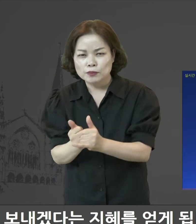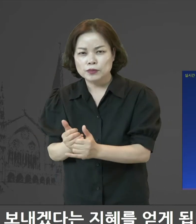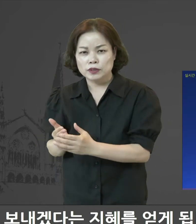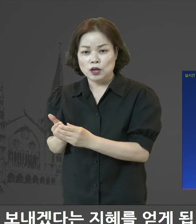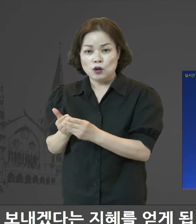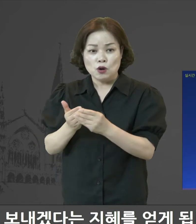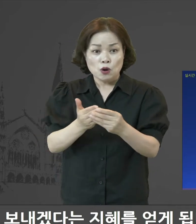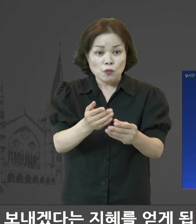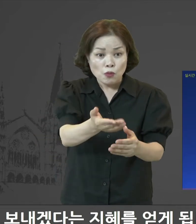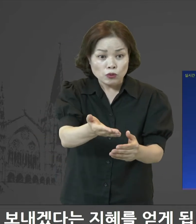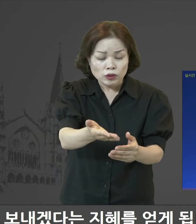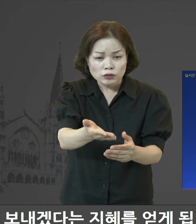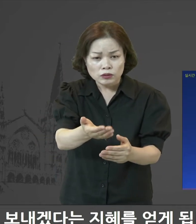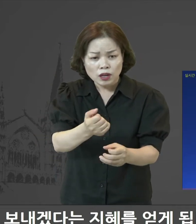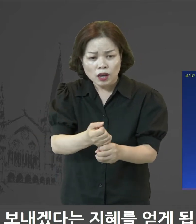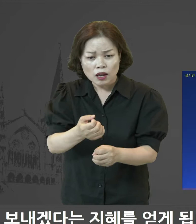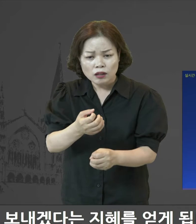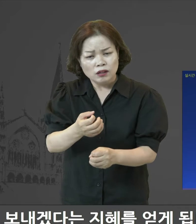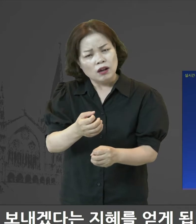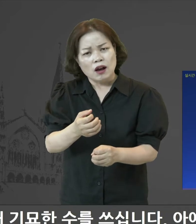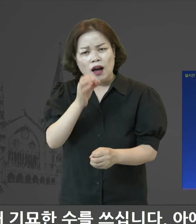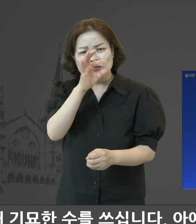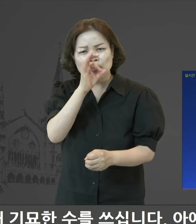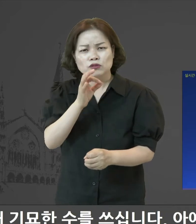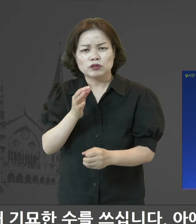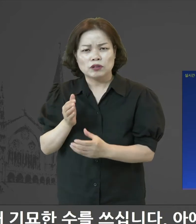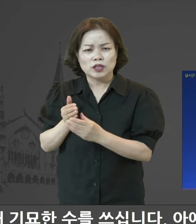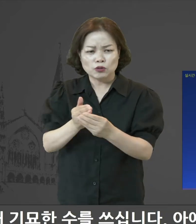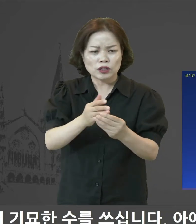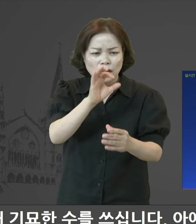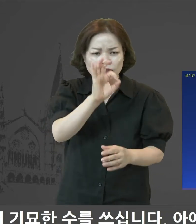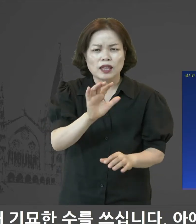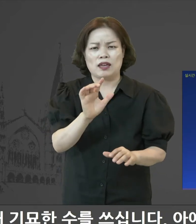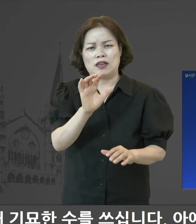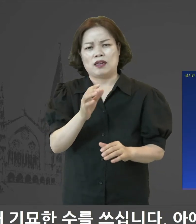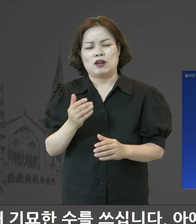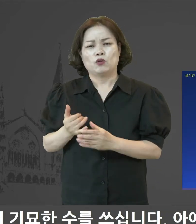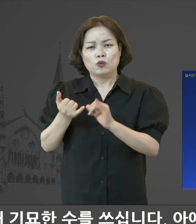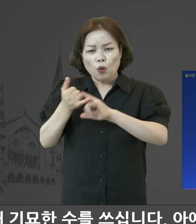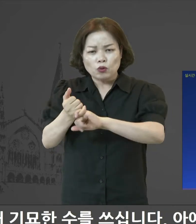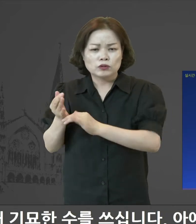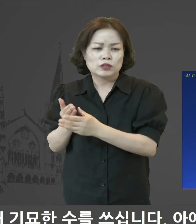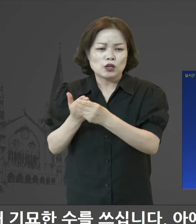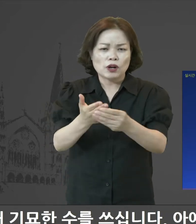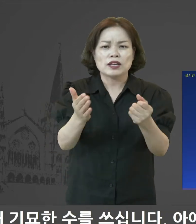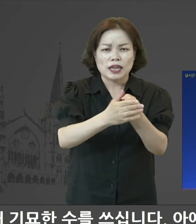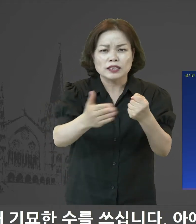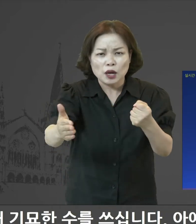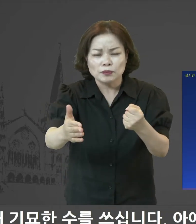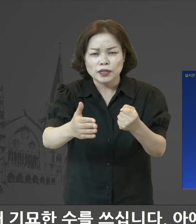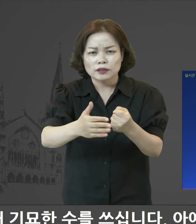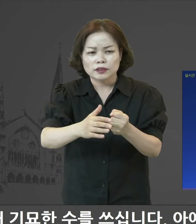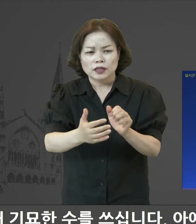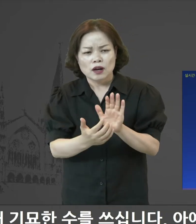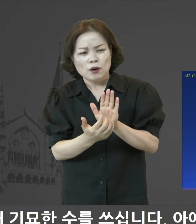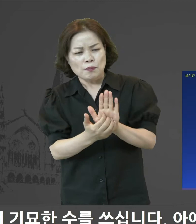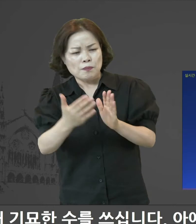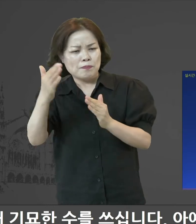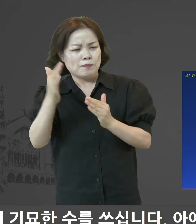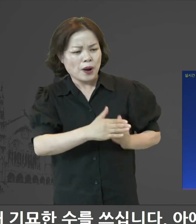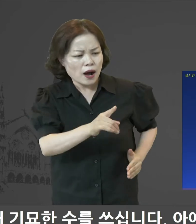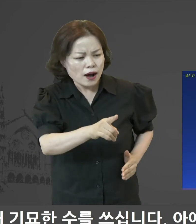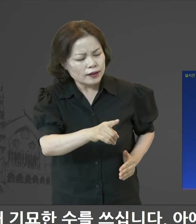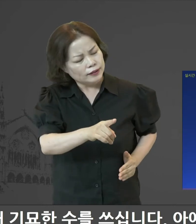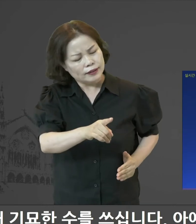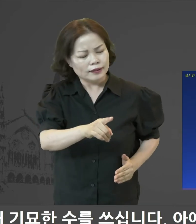없는 거예요. 도리상 공회에 불러서 한 번 더 신문하겠다 그러면 그거를 거절할 수 있는